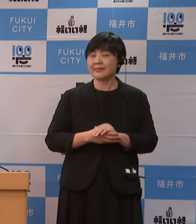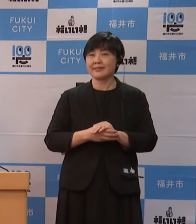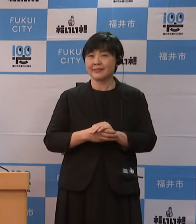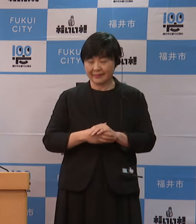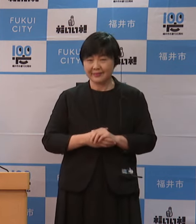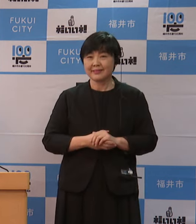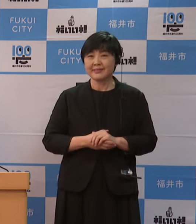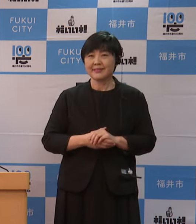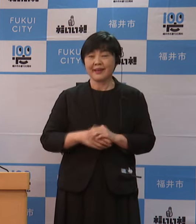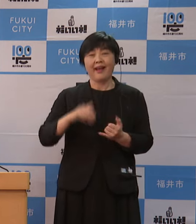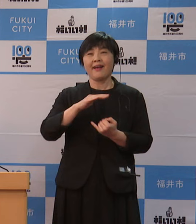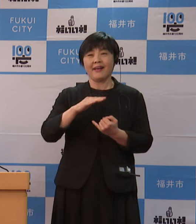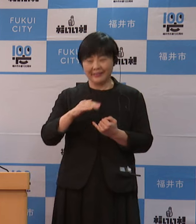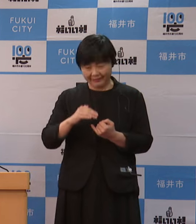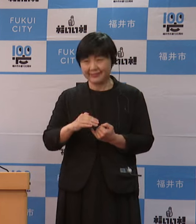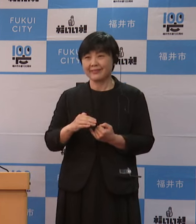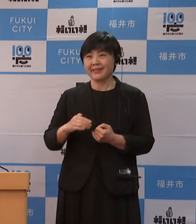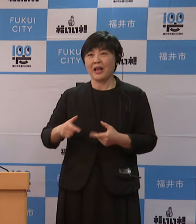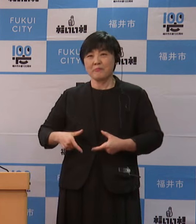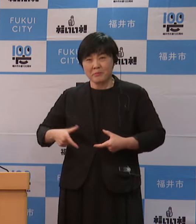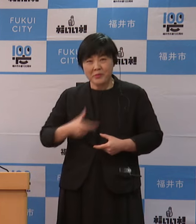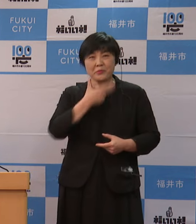かわいいロゴである。